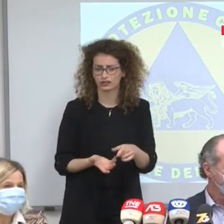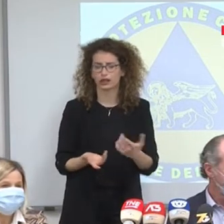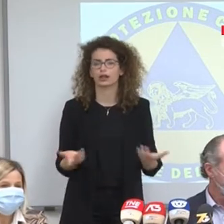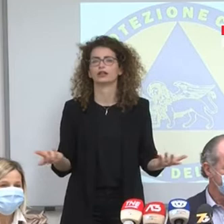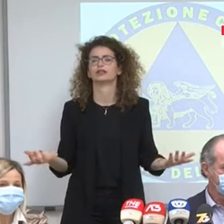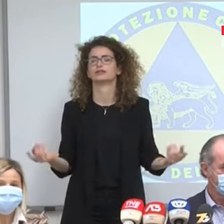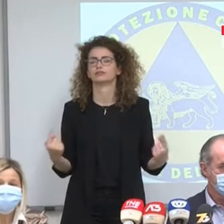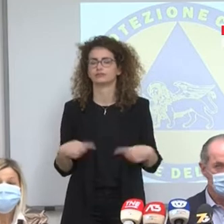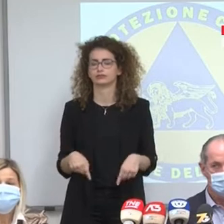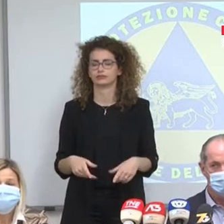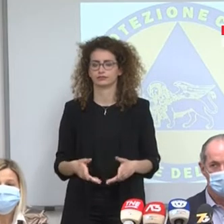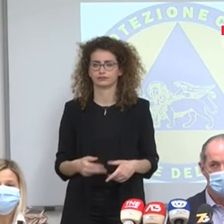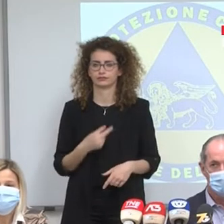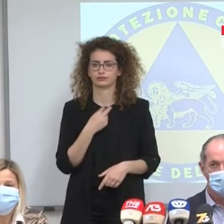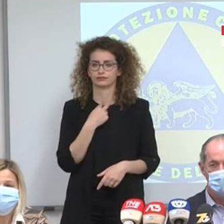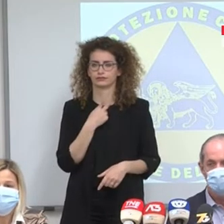Queste?